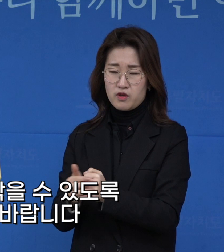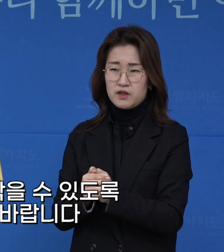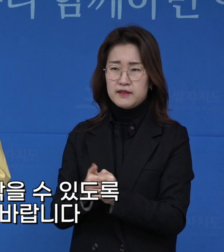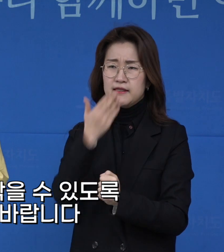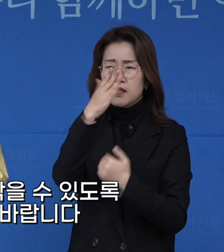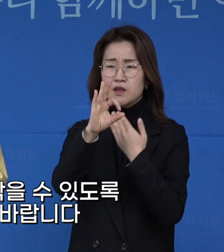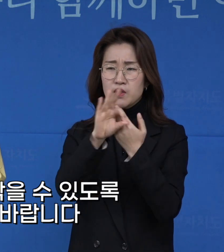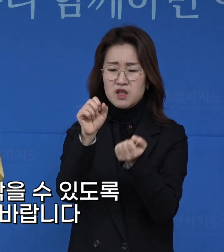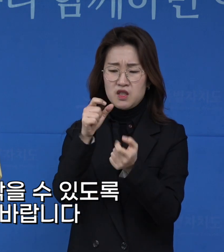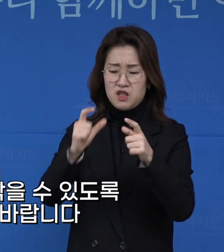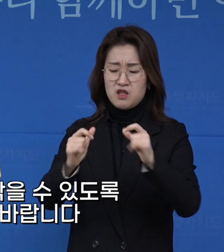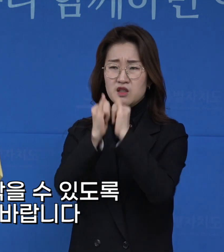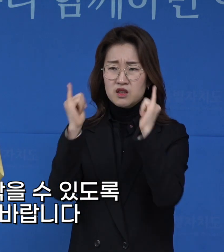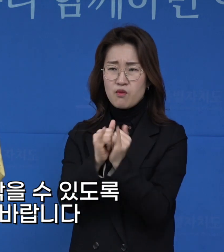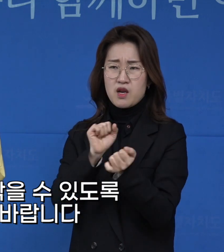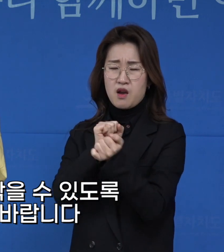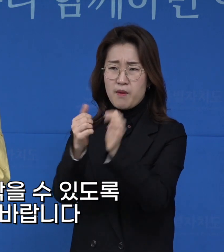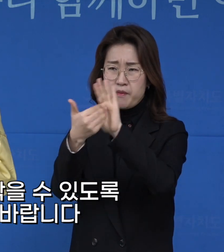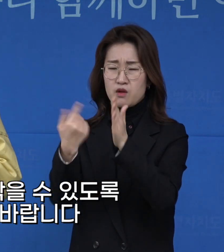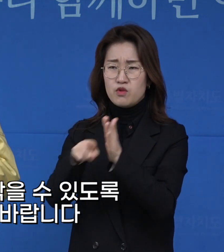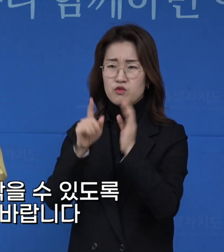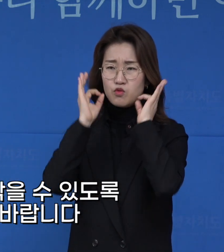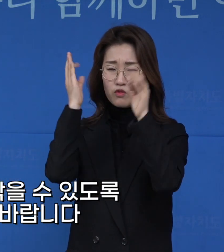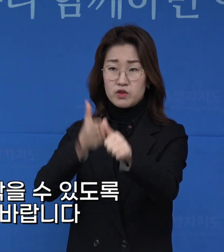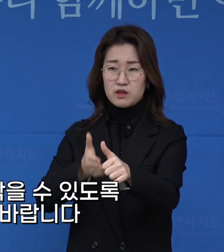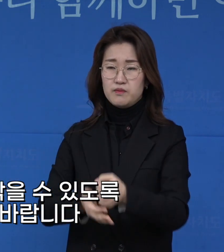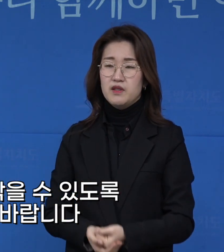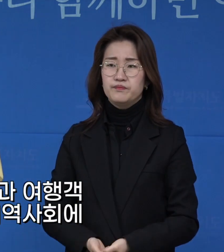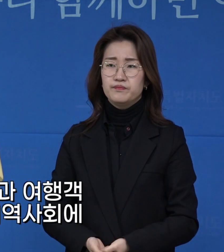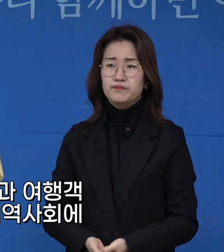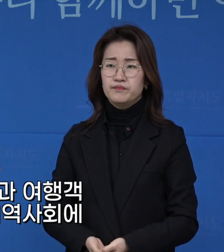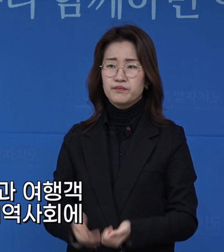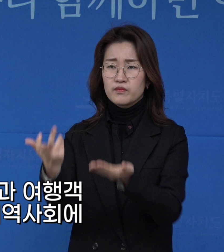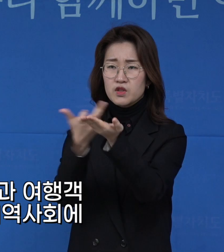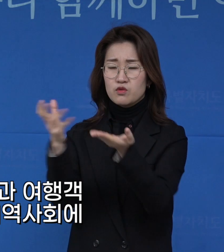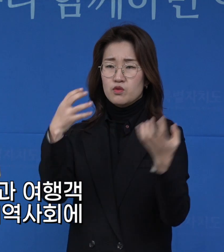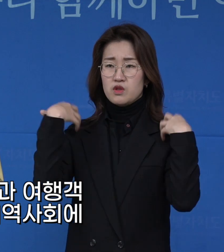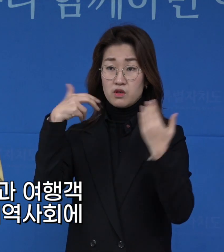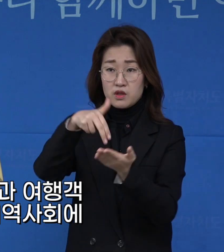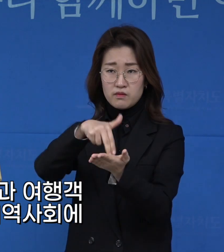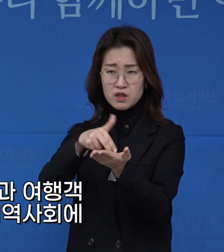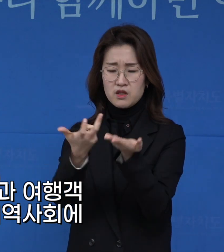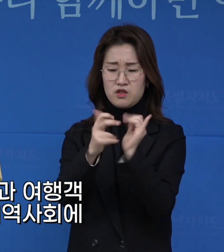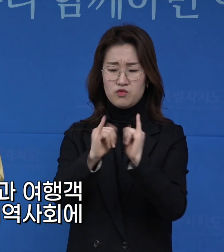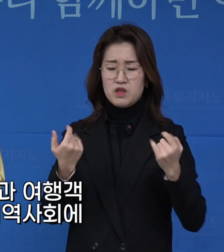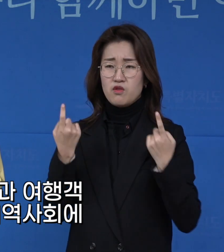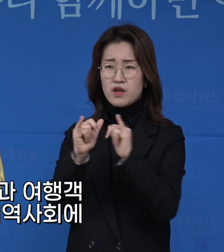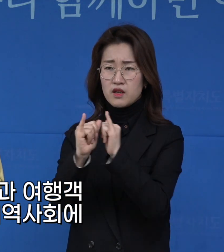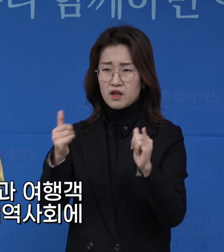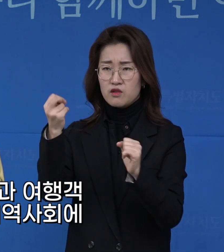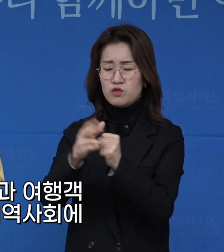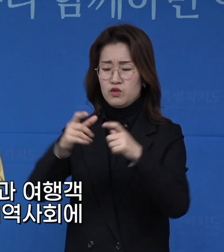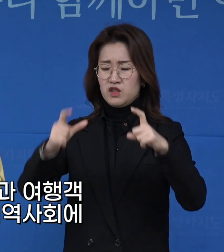감염을 막을 수 있도록 협조해 주시기 바랍니다 제도는 고민과 여행 게 우리